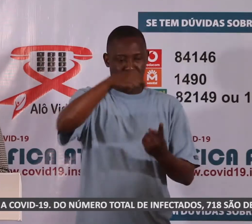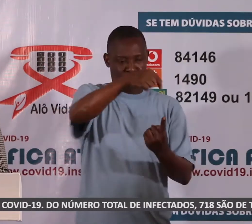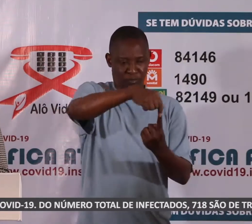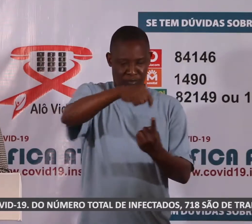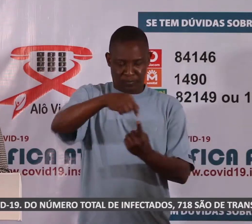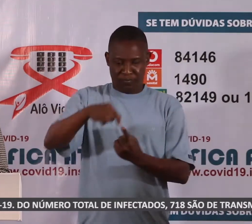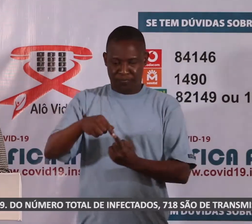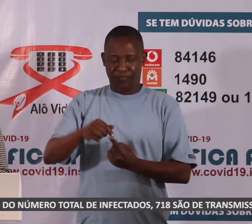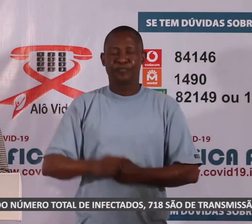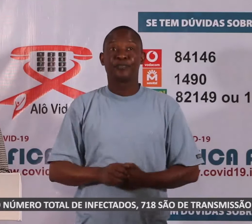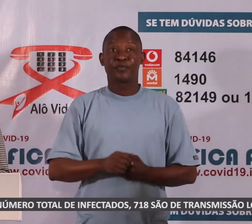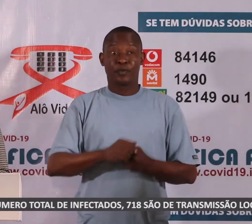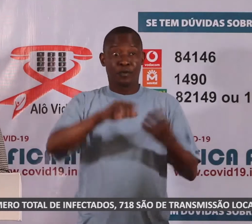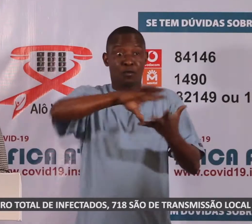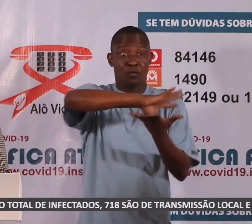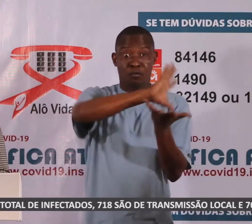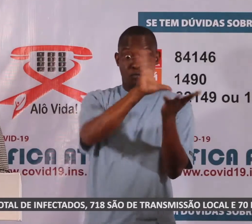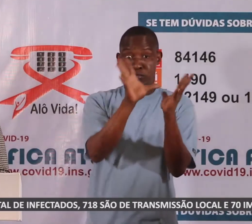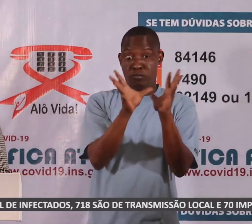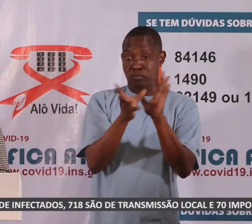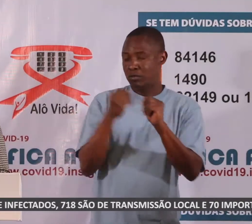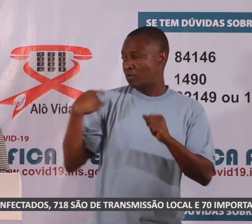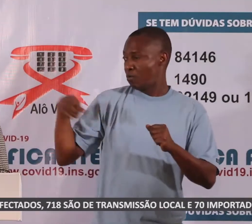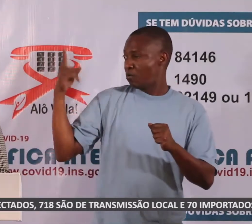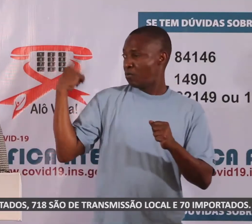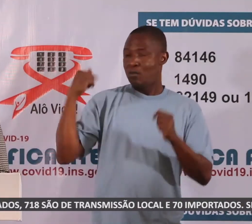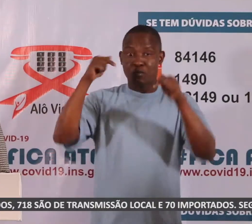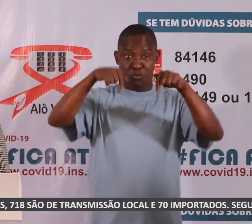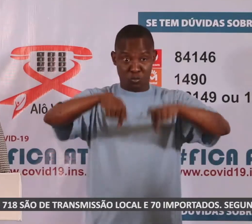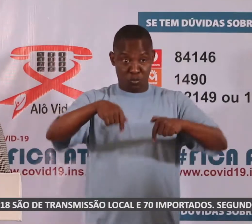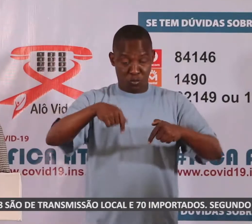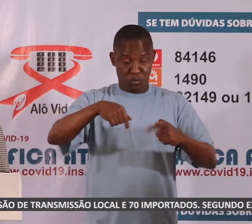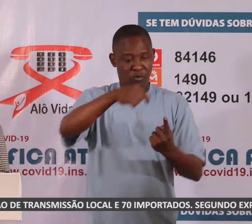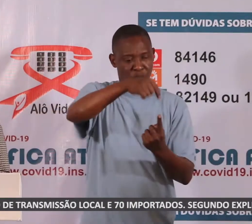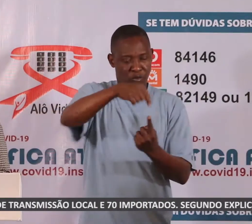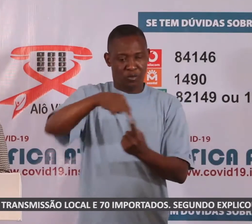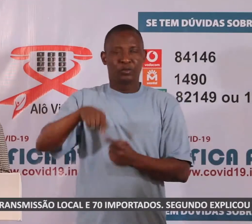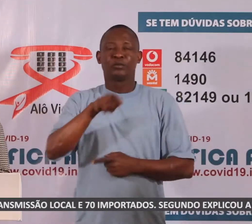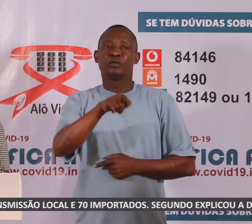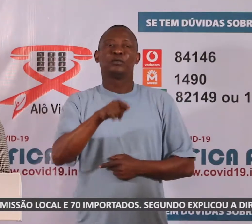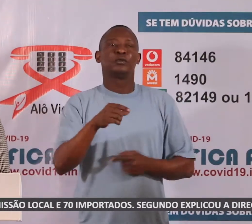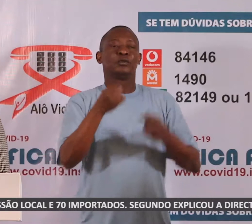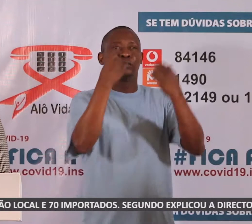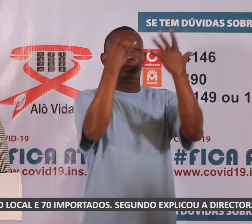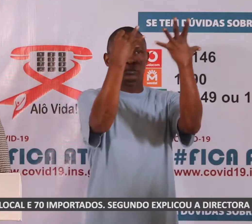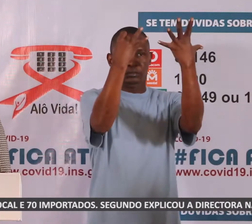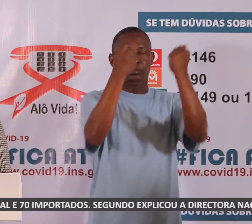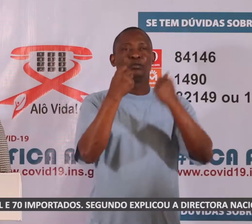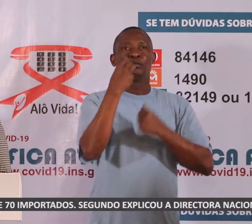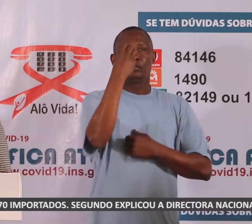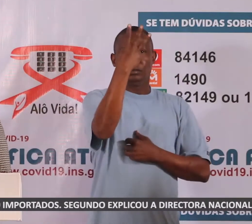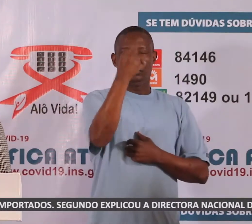Portanto, destes testes efetuados nas últimas 24 horas, dizer que 732 testes tiveram